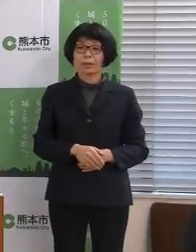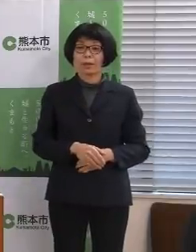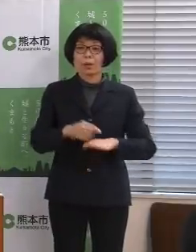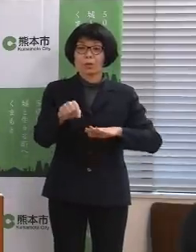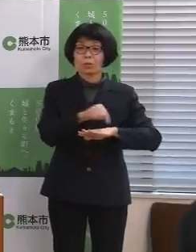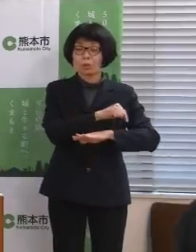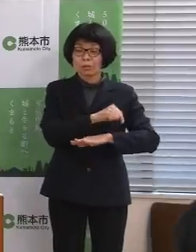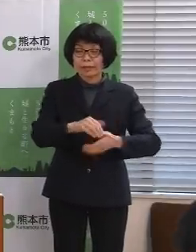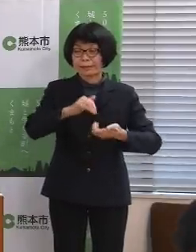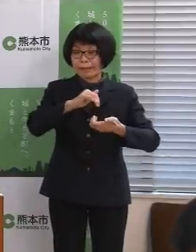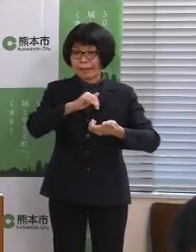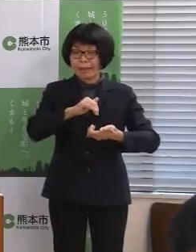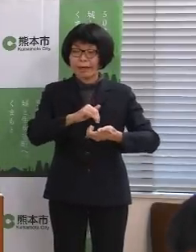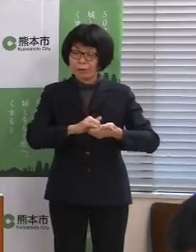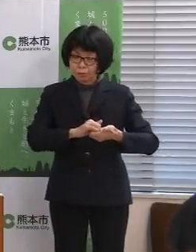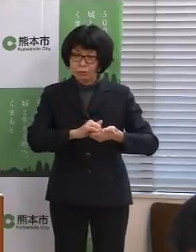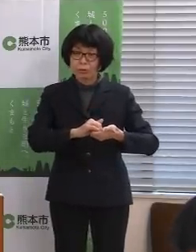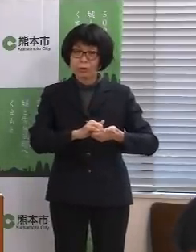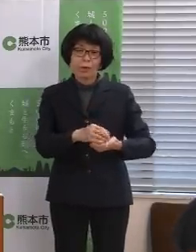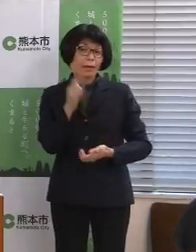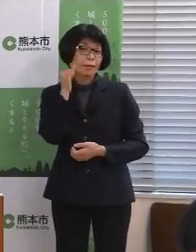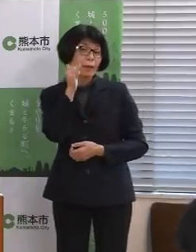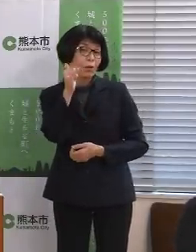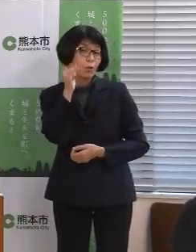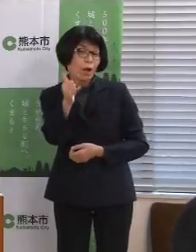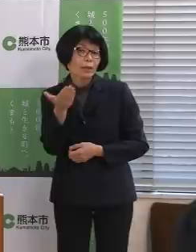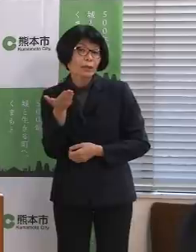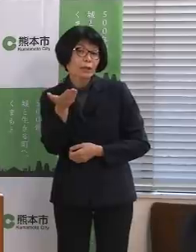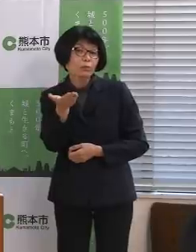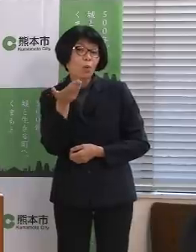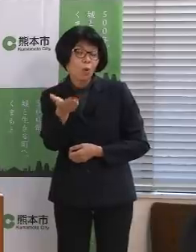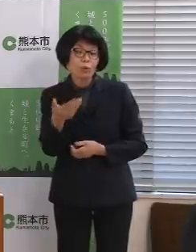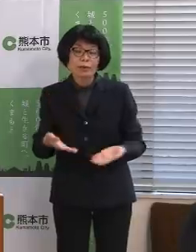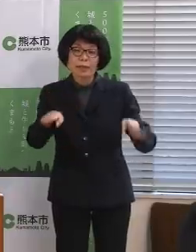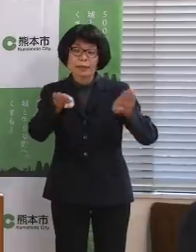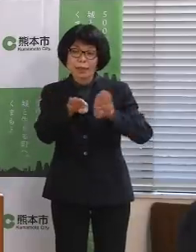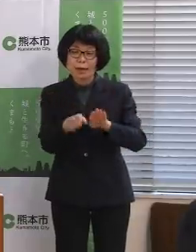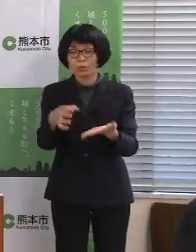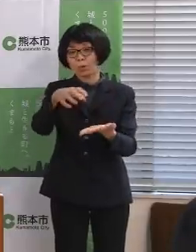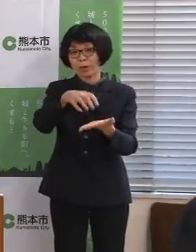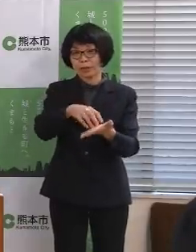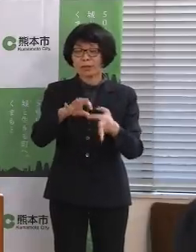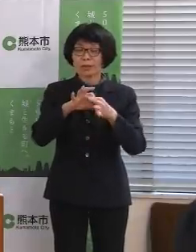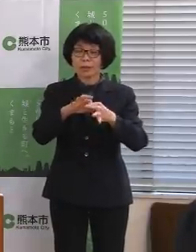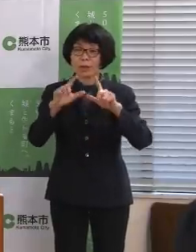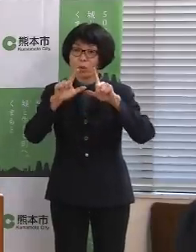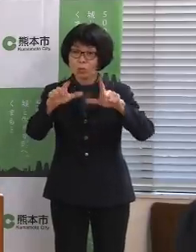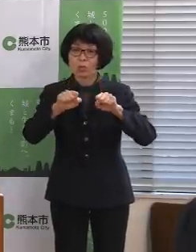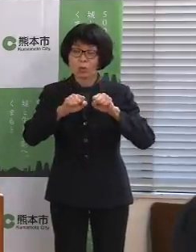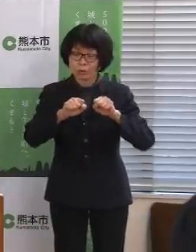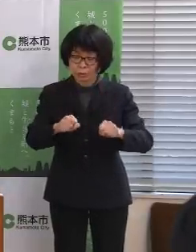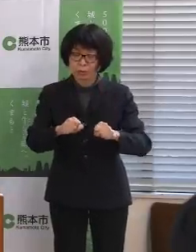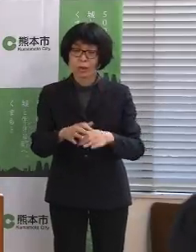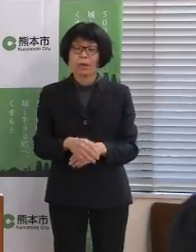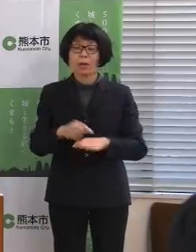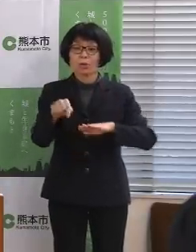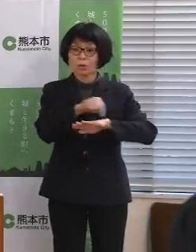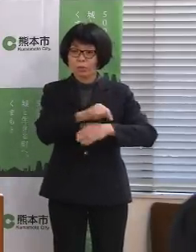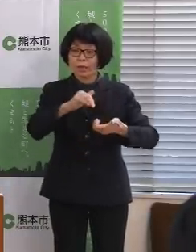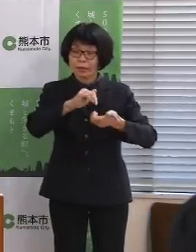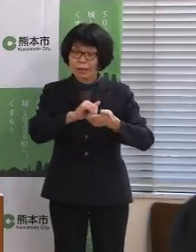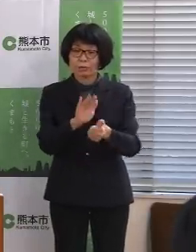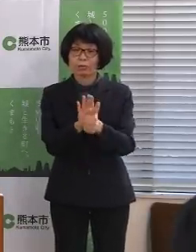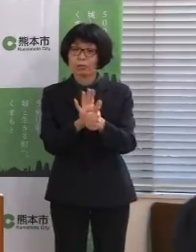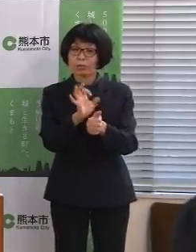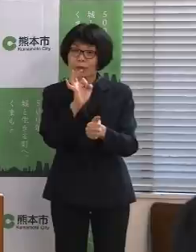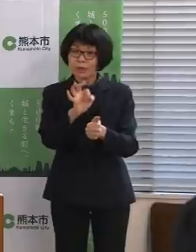定額給付金コールセンターの開設についてご報告をいたします。特別定額給付金の手続き等